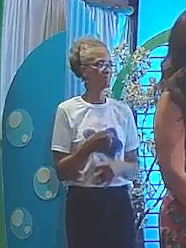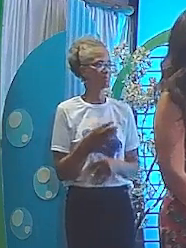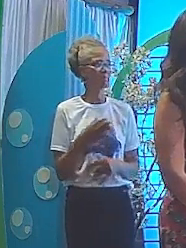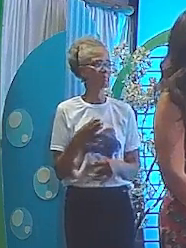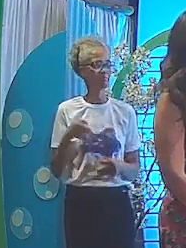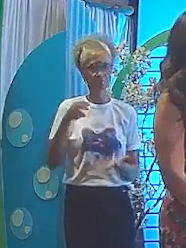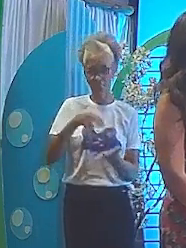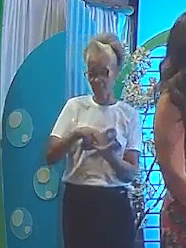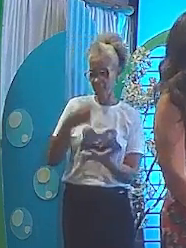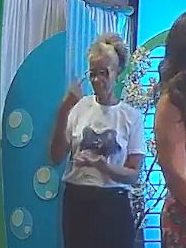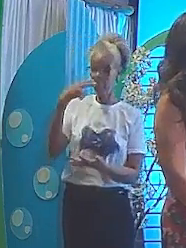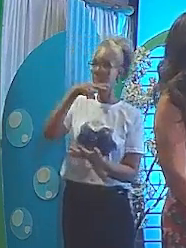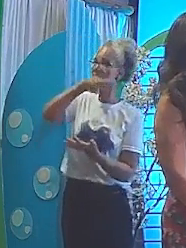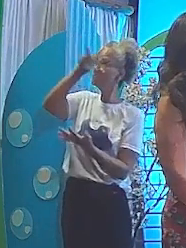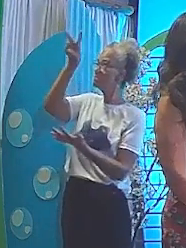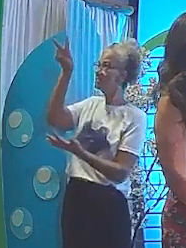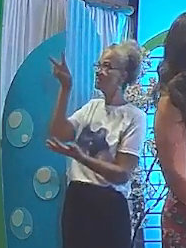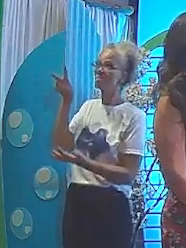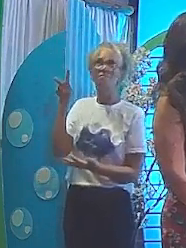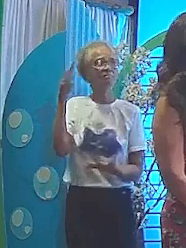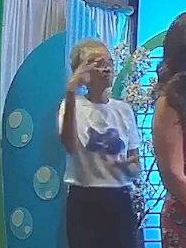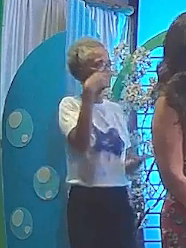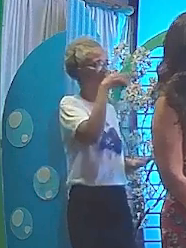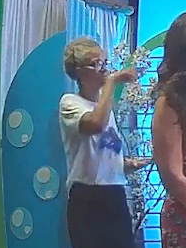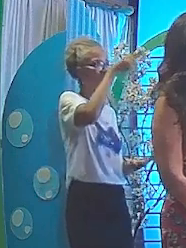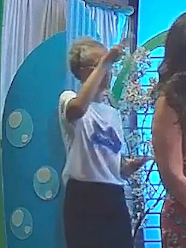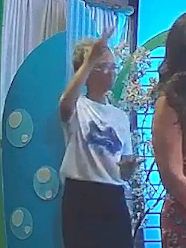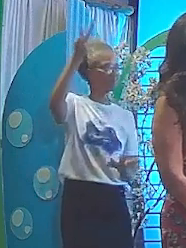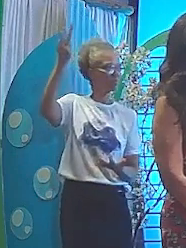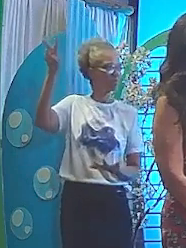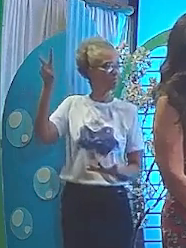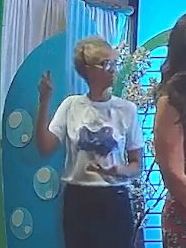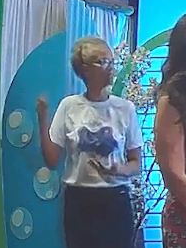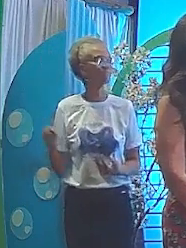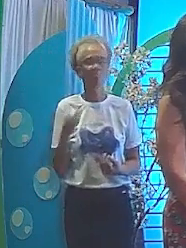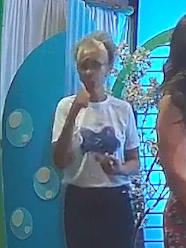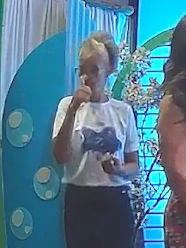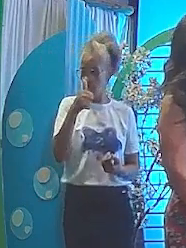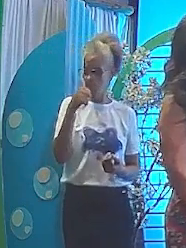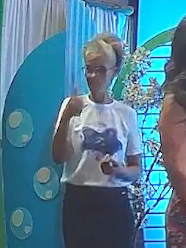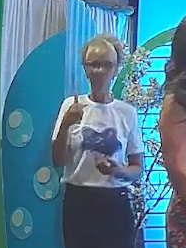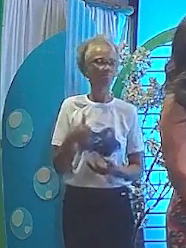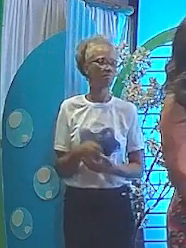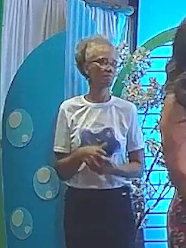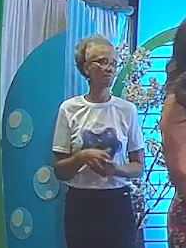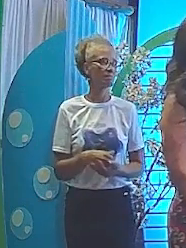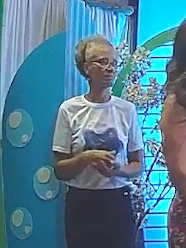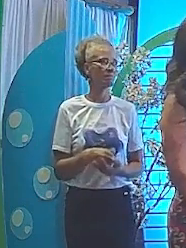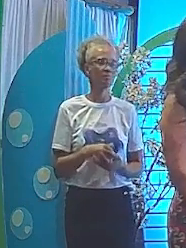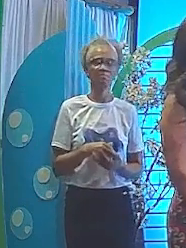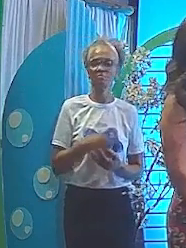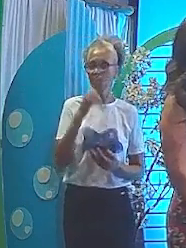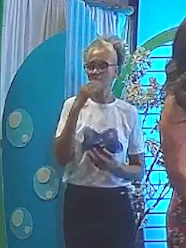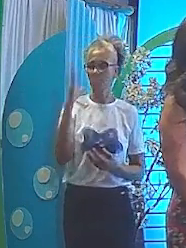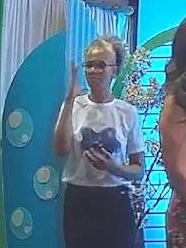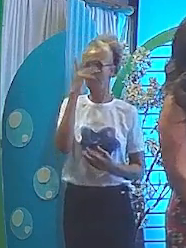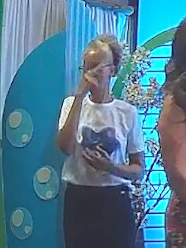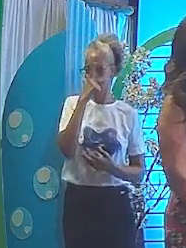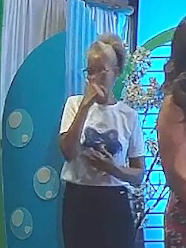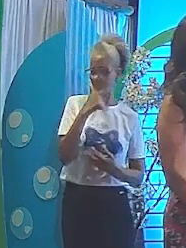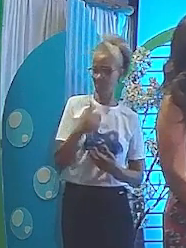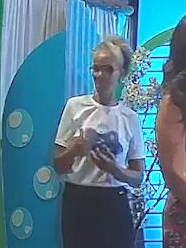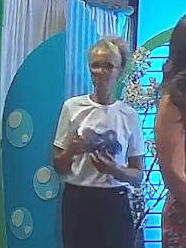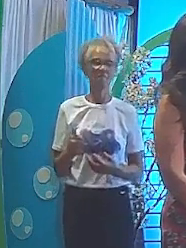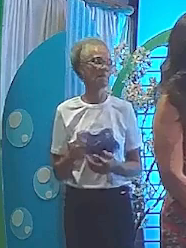manhã, fui verificando várias atividades que vocês estão fazendo e está muito legal. Então, é falar para